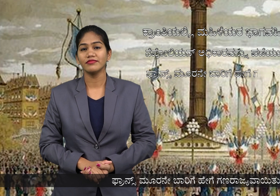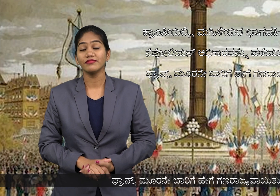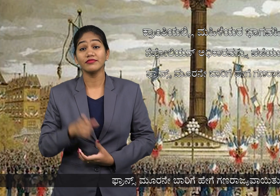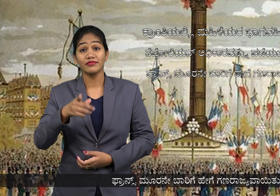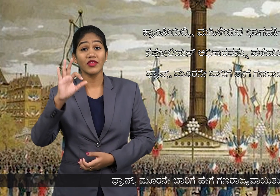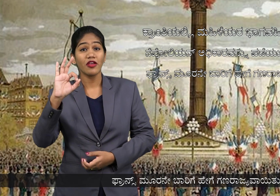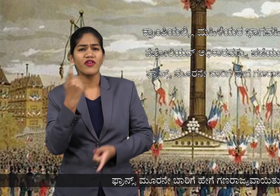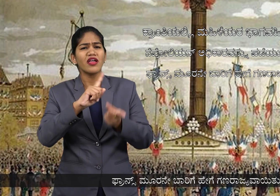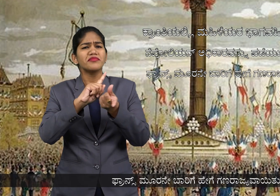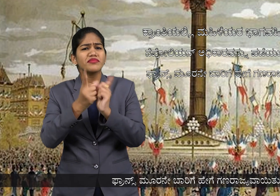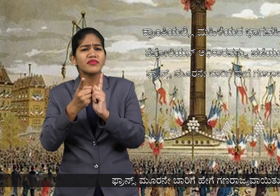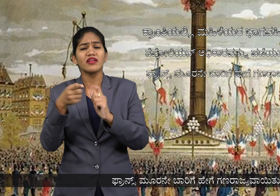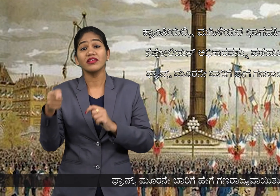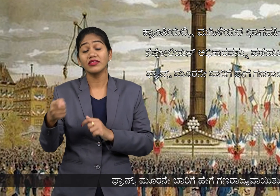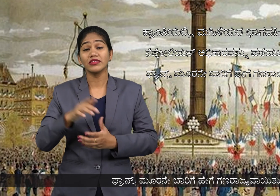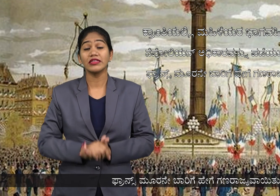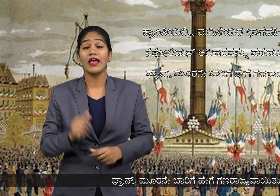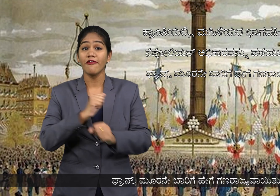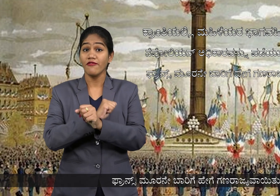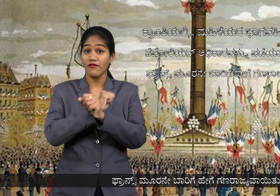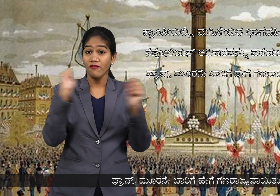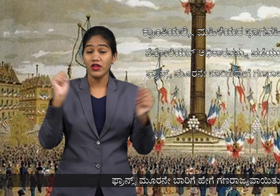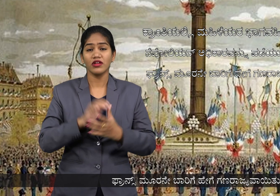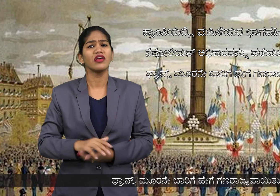ಫ್ರಾನ್ಸ್ 3ನೇ ಬಾರಿಗೆ ಹೇಗೆ ಗಣರಾಜ್ಯವಾಯಿತು.